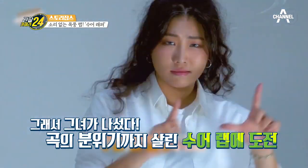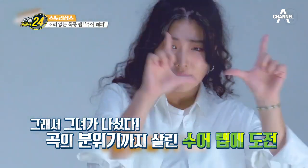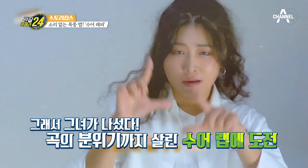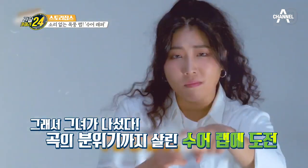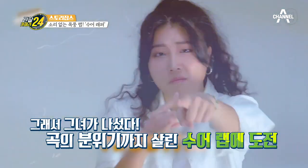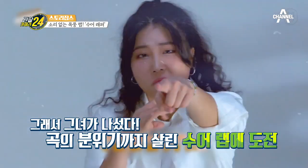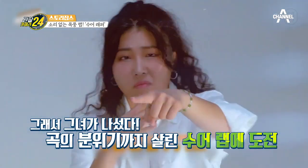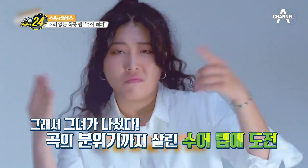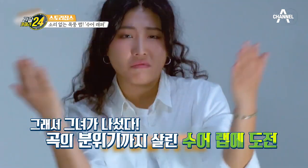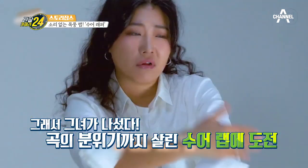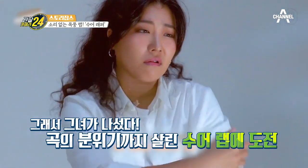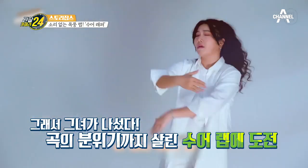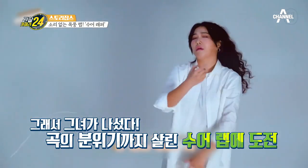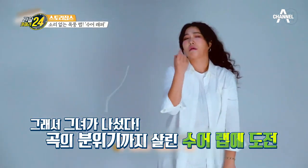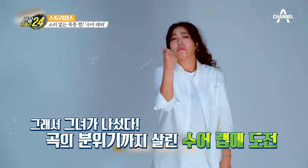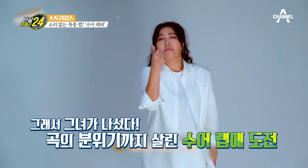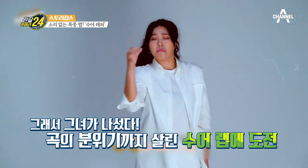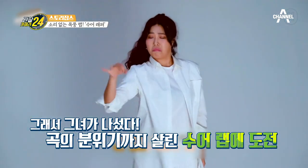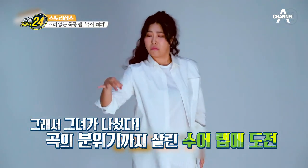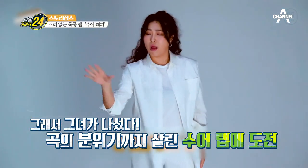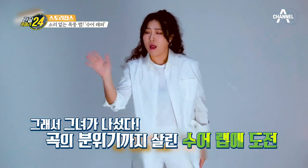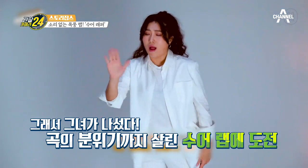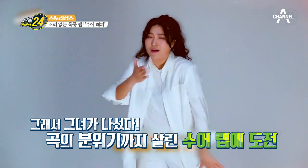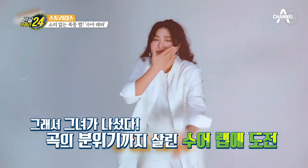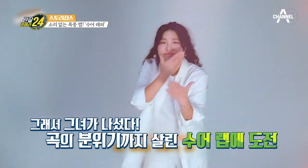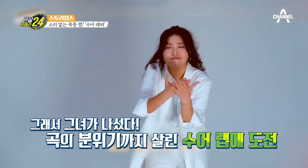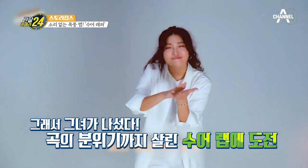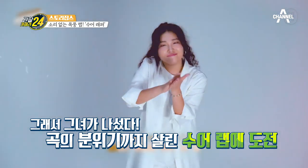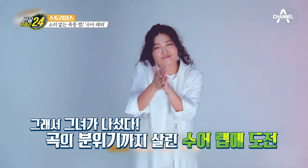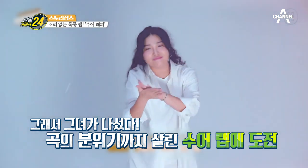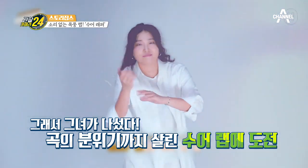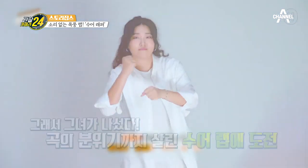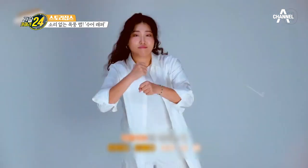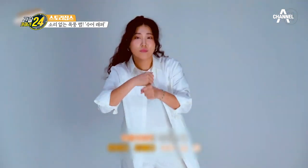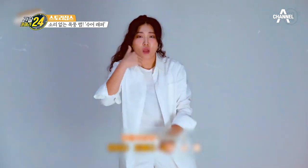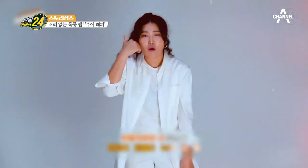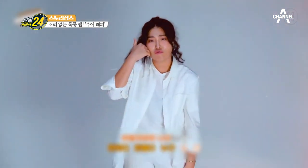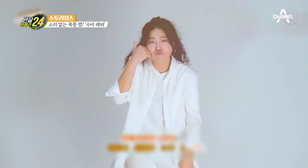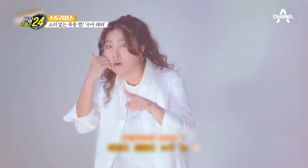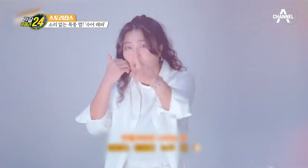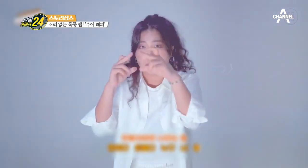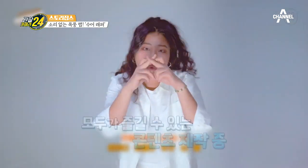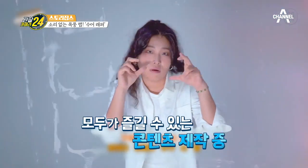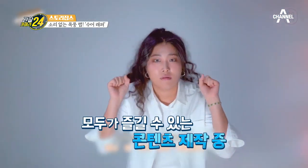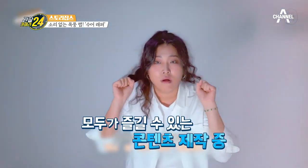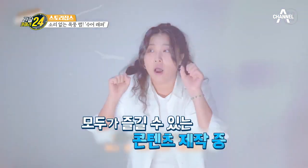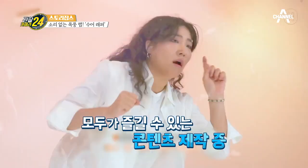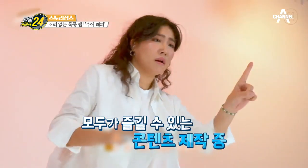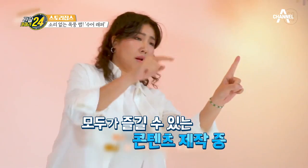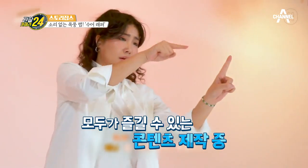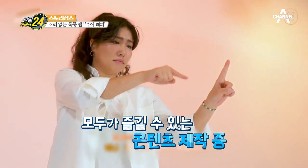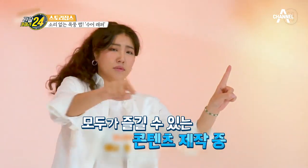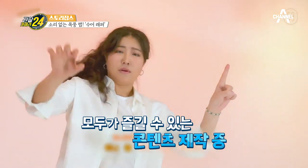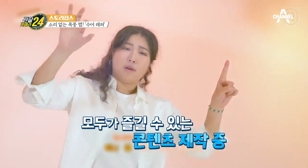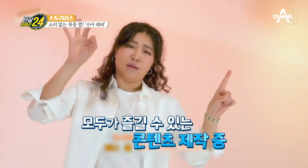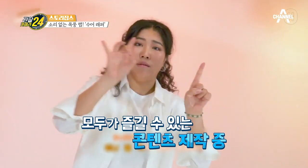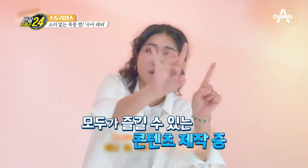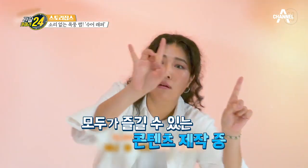장애가 있다는 이유로 문화생활에 소외되지 않기를 바라며 그녀는 농인으로서 수어 아티스트로서 새로운